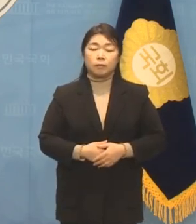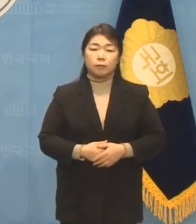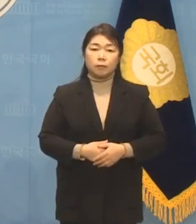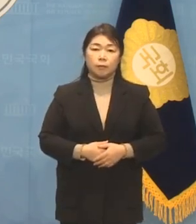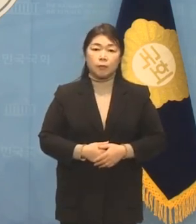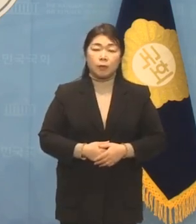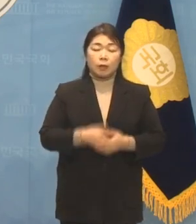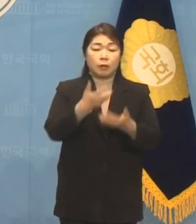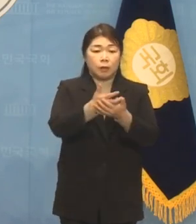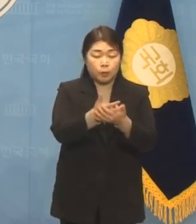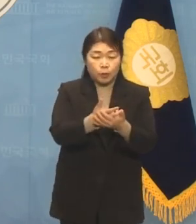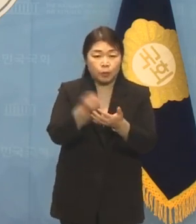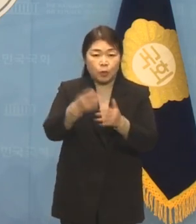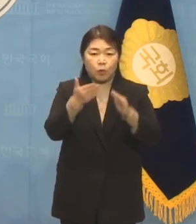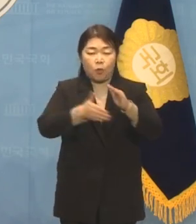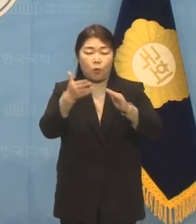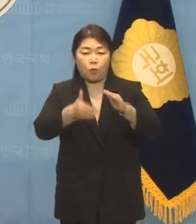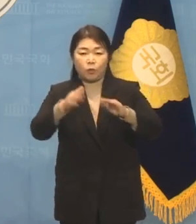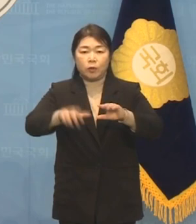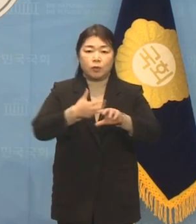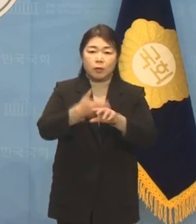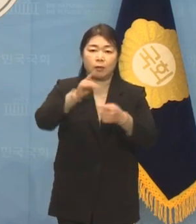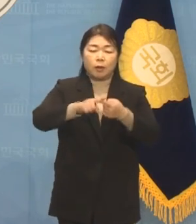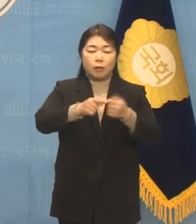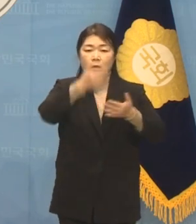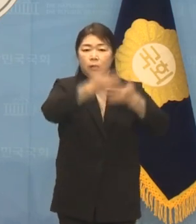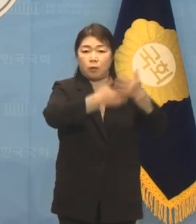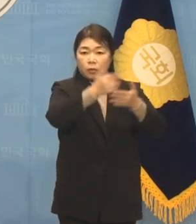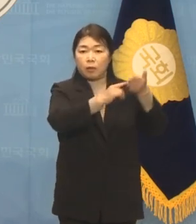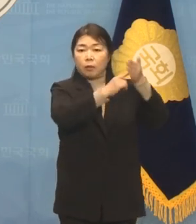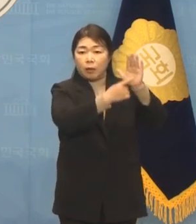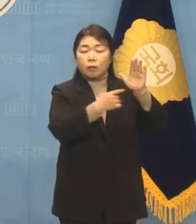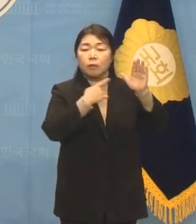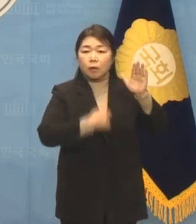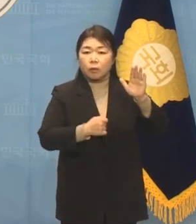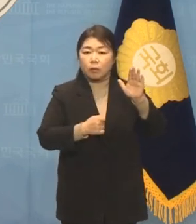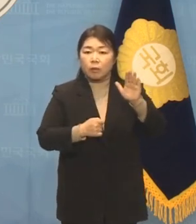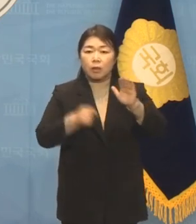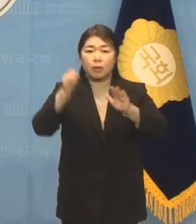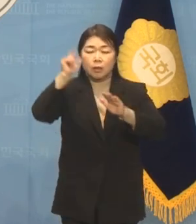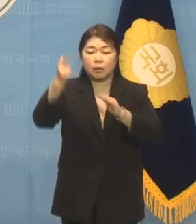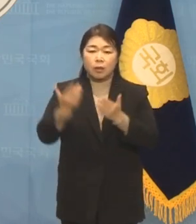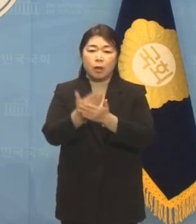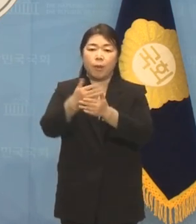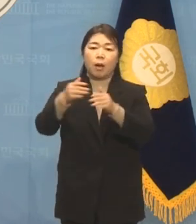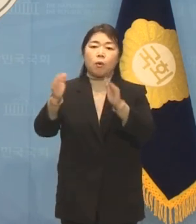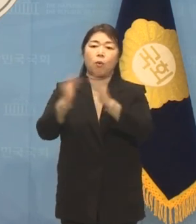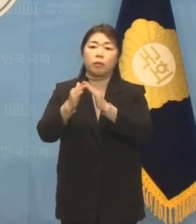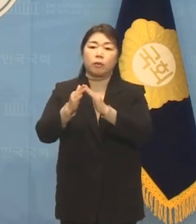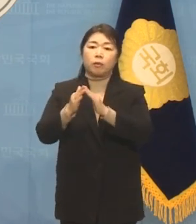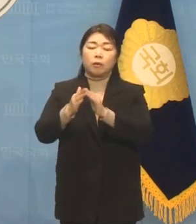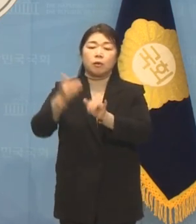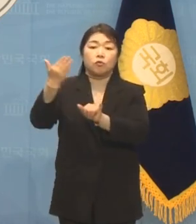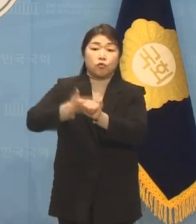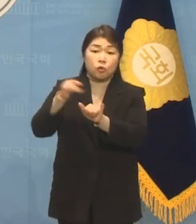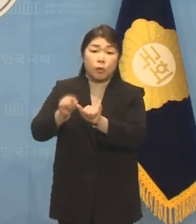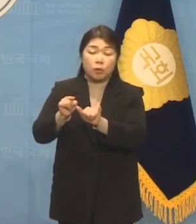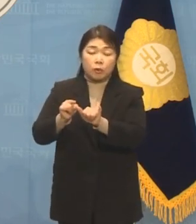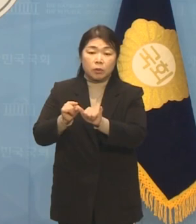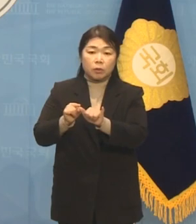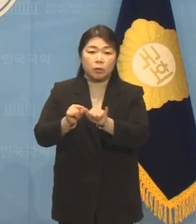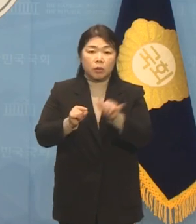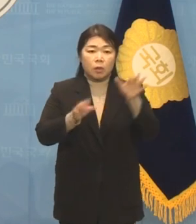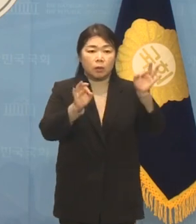빅데이터, 공공혁신 등에 대한 영상이 올라오던 인재개발원 채널은 김 원장 취임 후 전쟁